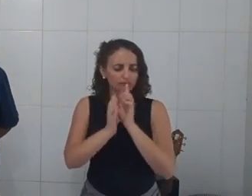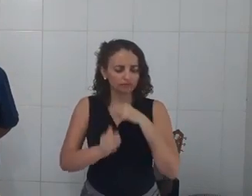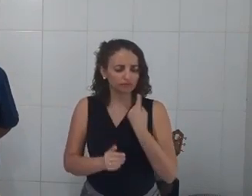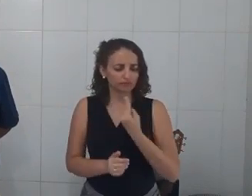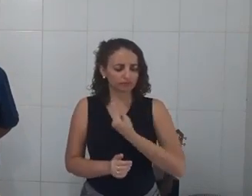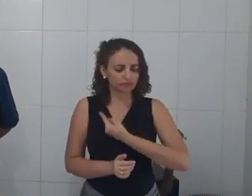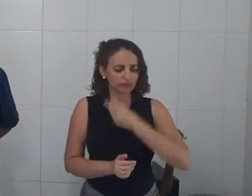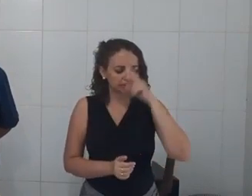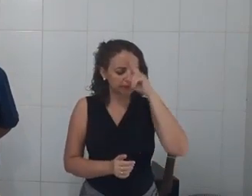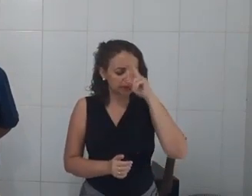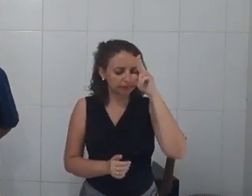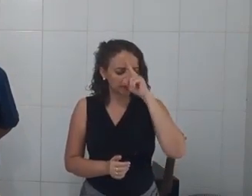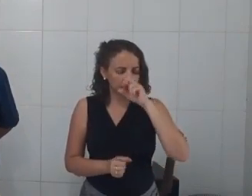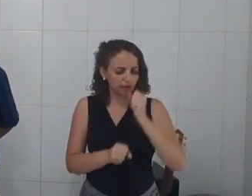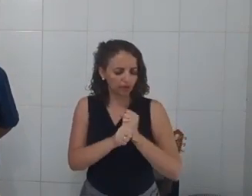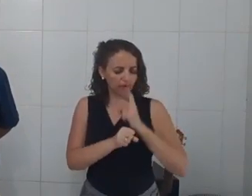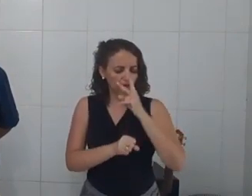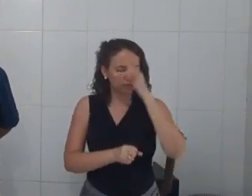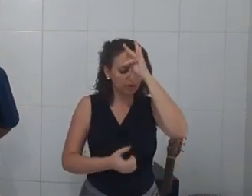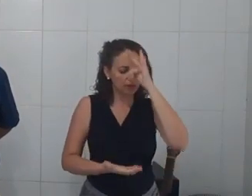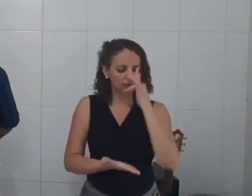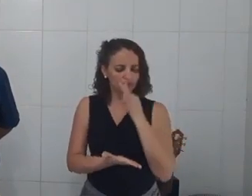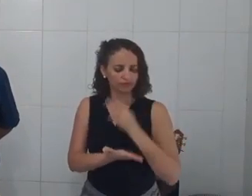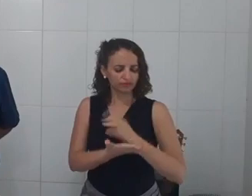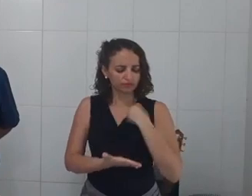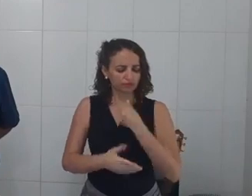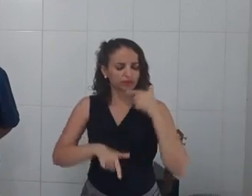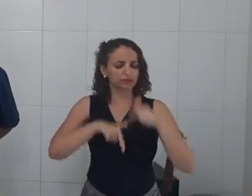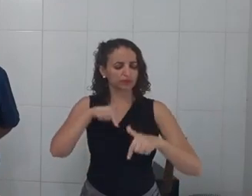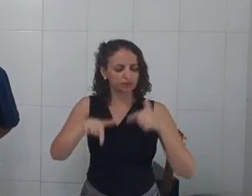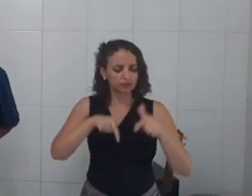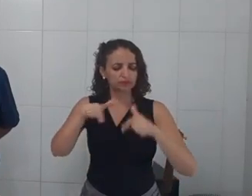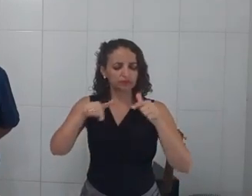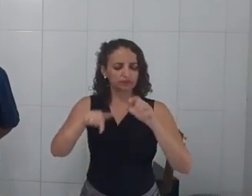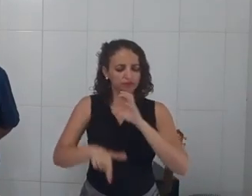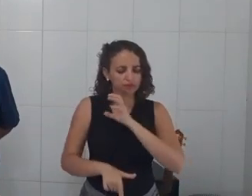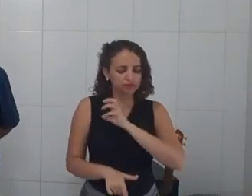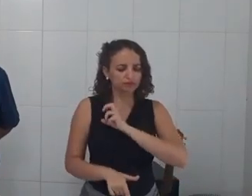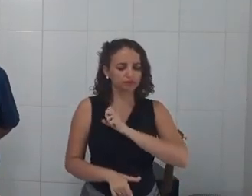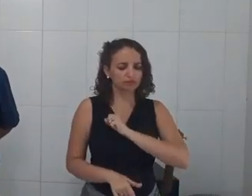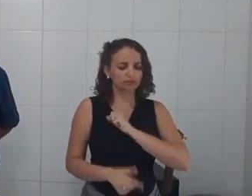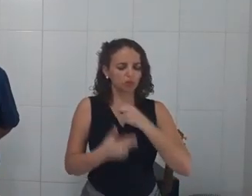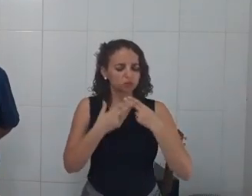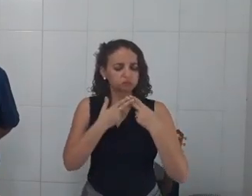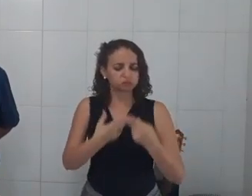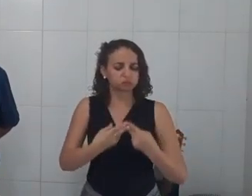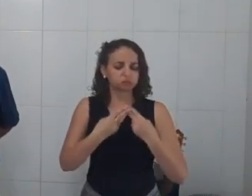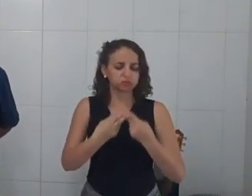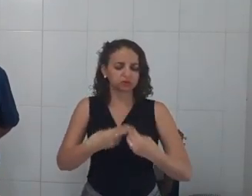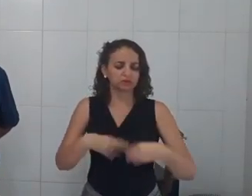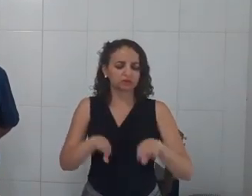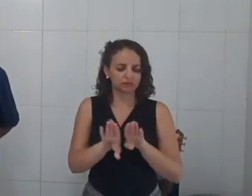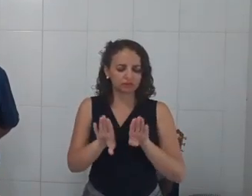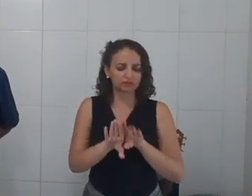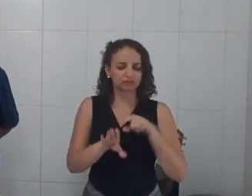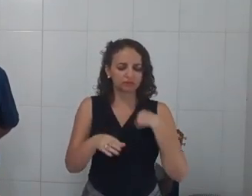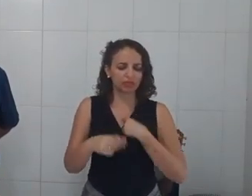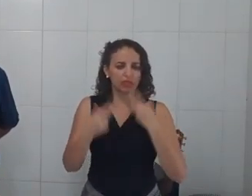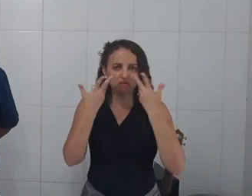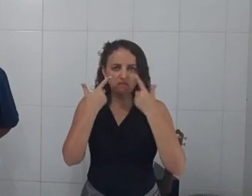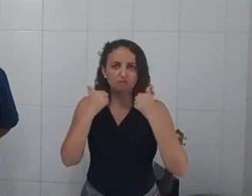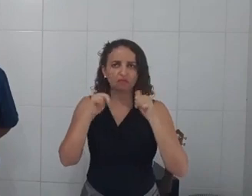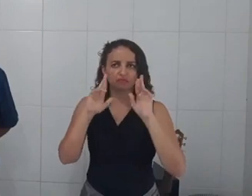da obra da nossa fé, do trabalho, do amor e da paciência, da esperança